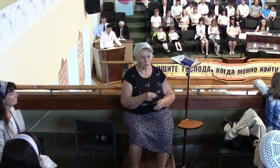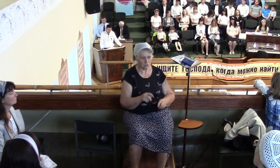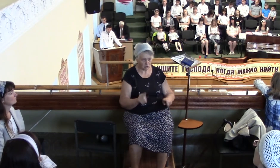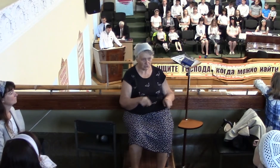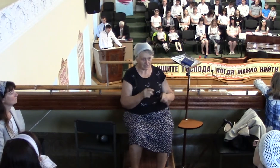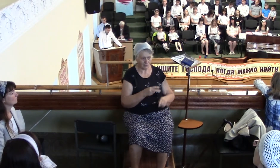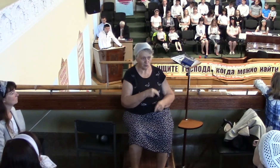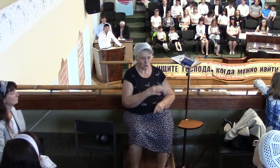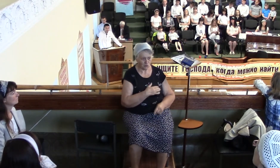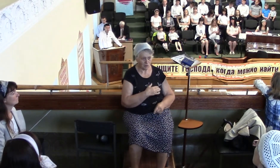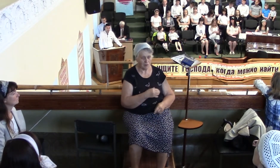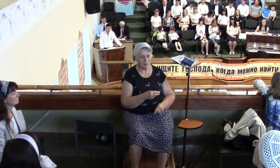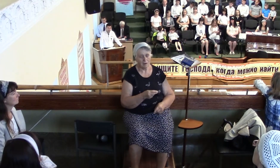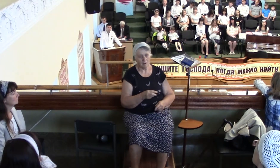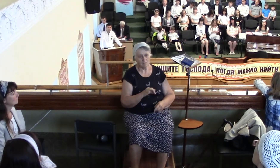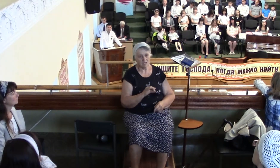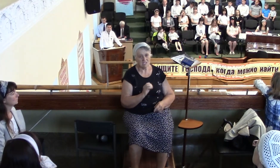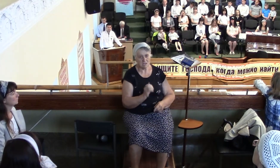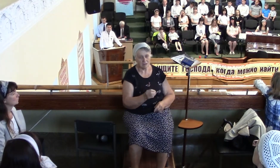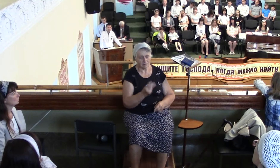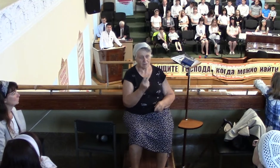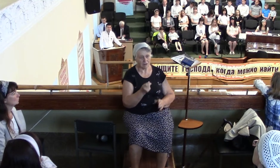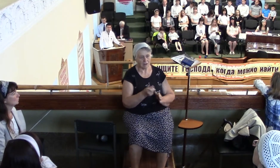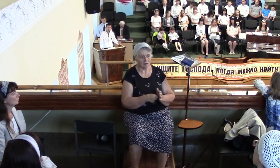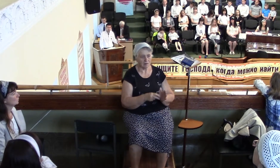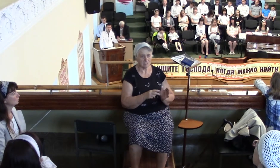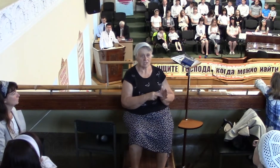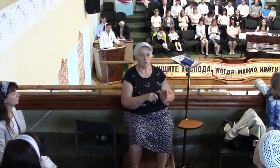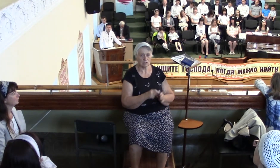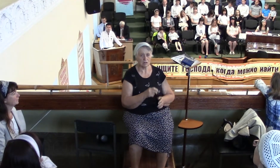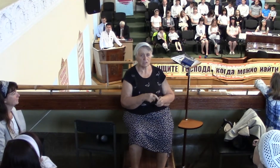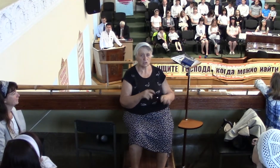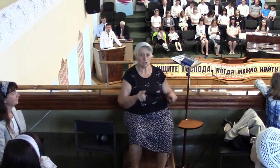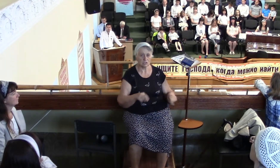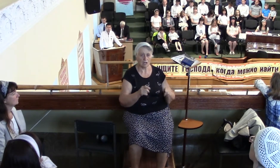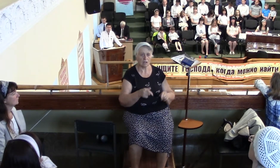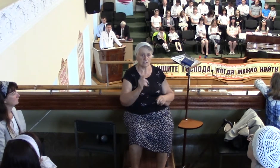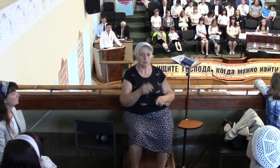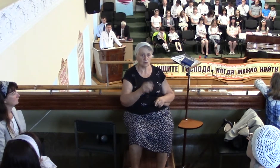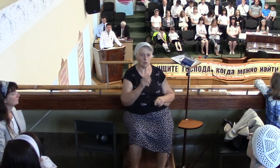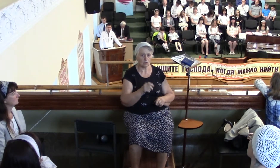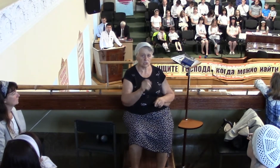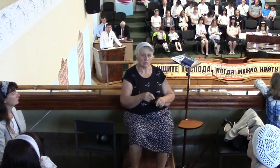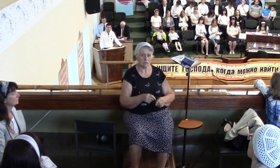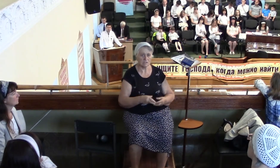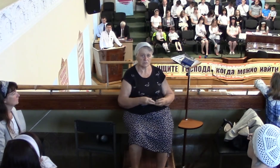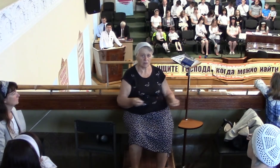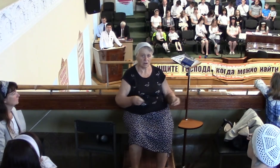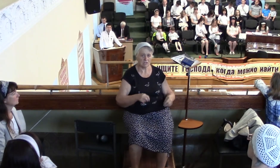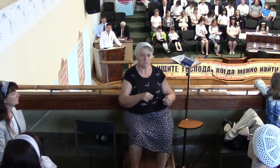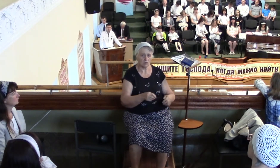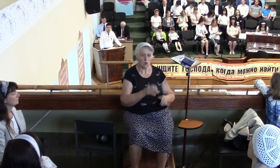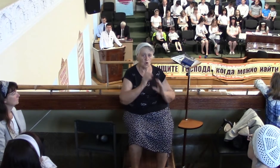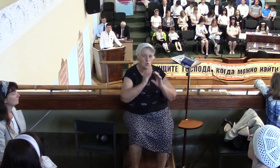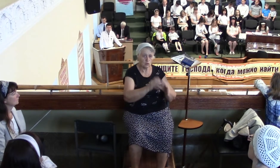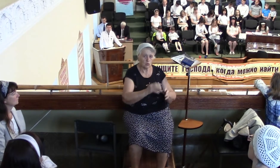7 стих, там сказано ясно о том, что «создал Господь Бог человека из праха земного и вдунул в его